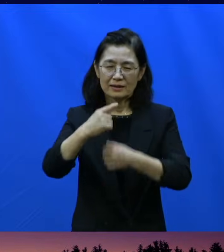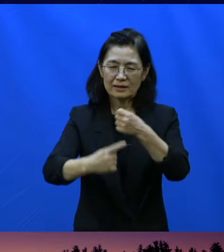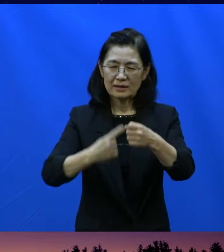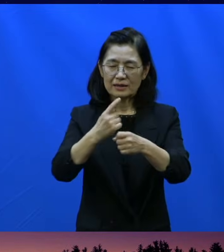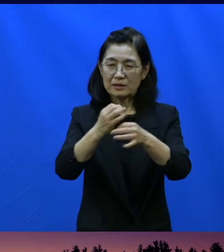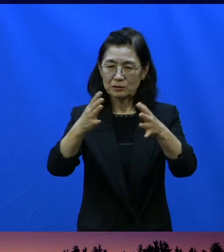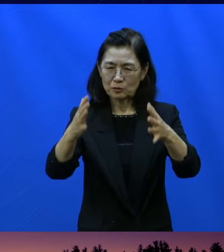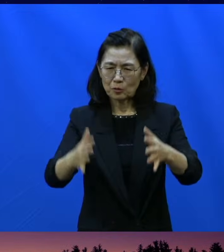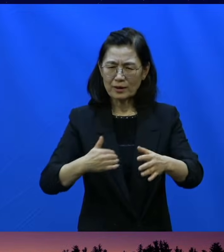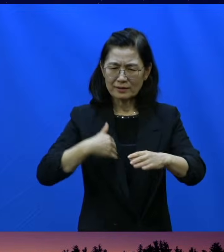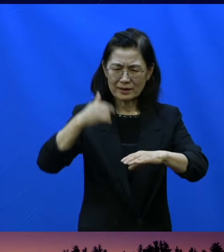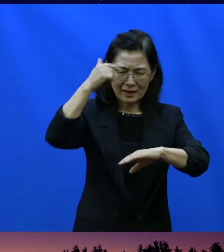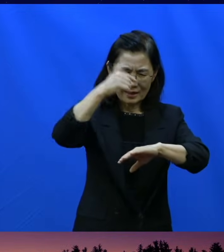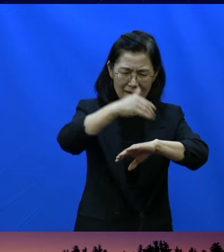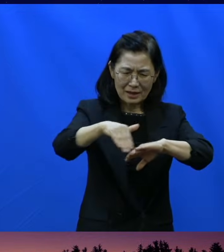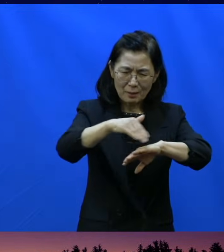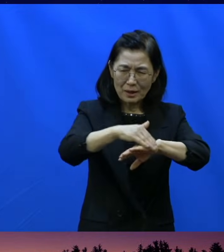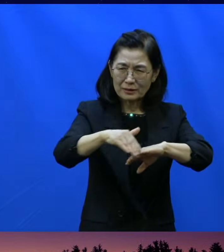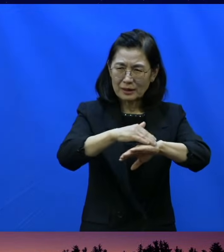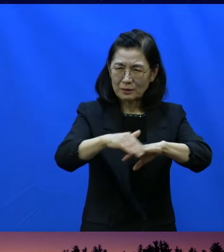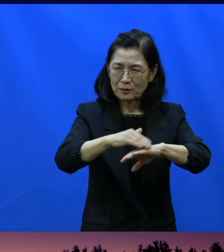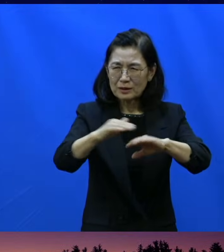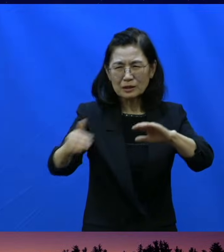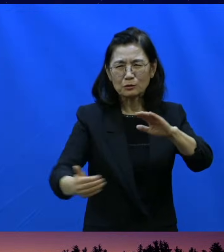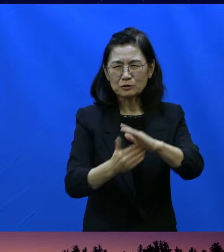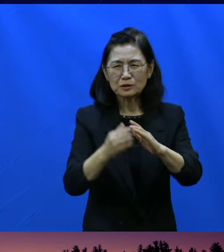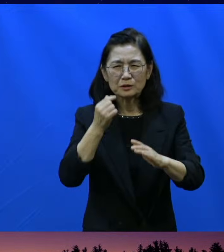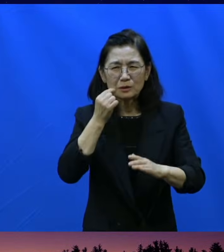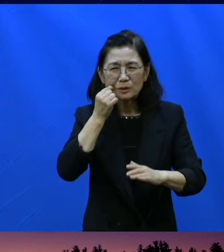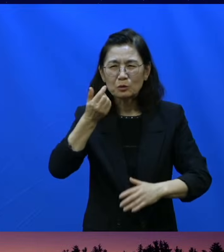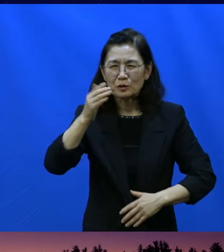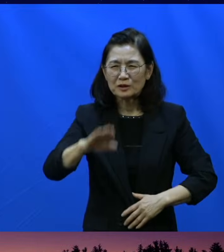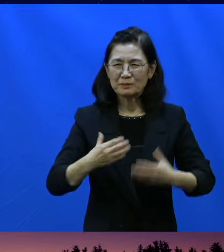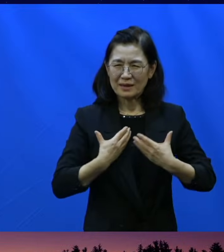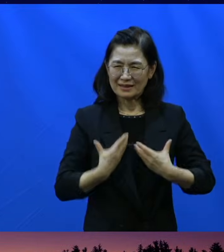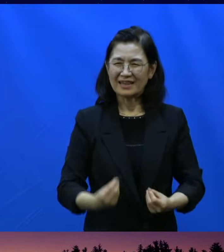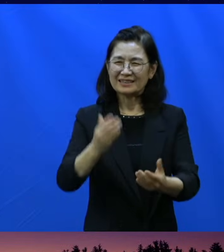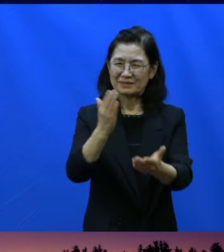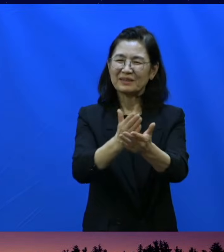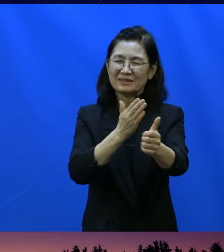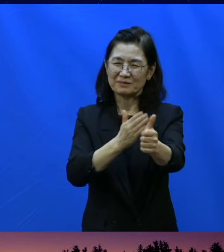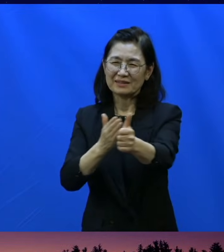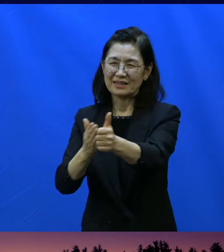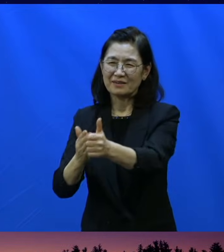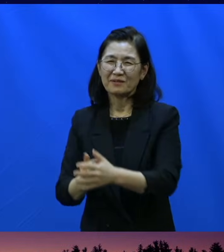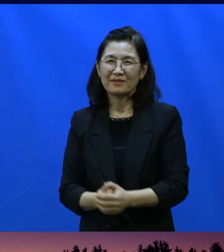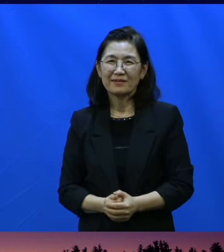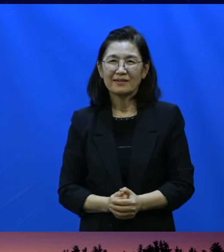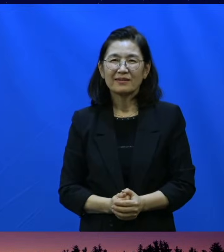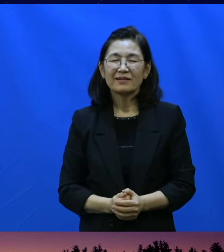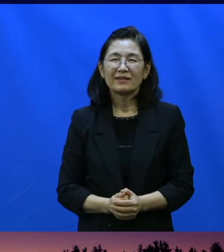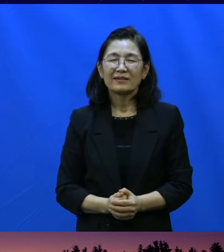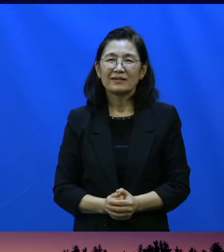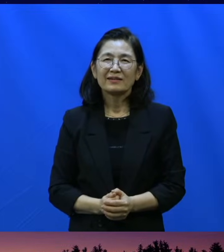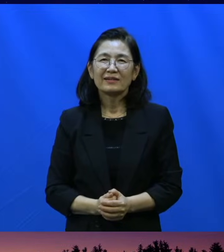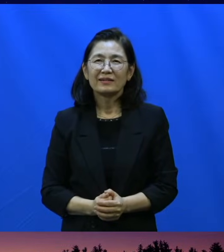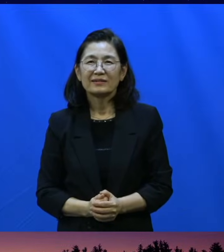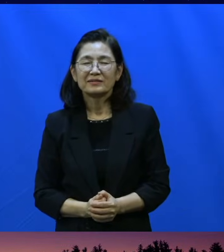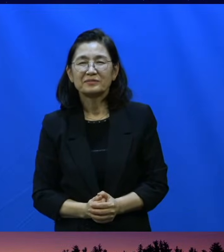뭐 낙심하지 마세요. 하나님의 말씀을 우리가 제대로 살지 못했던,